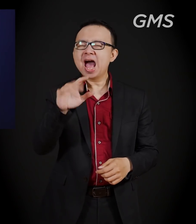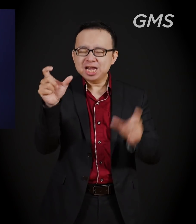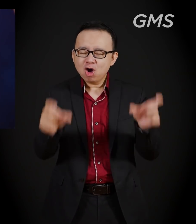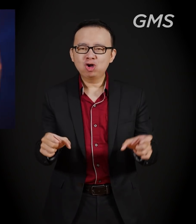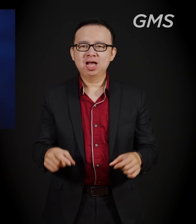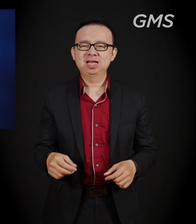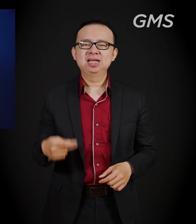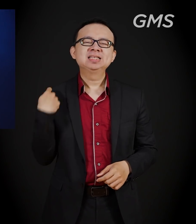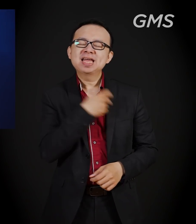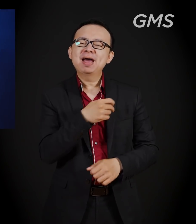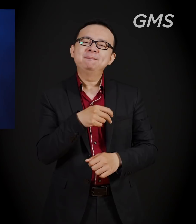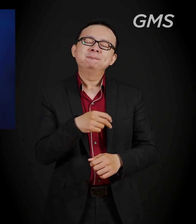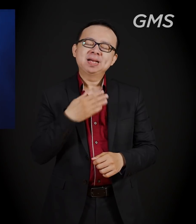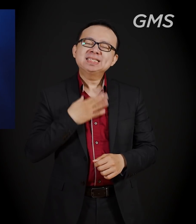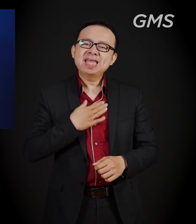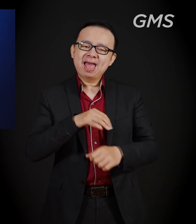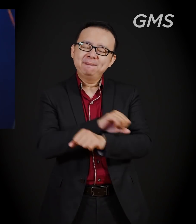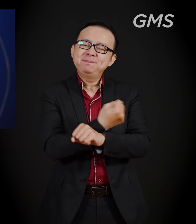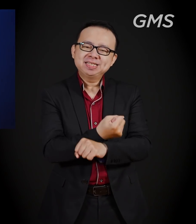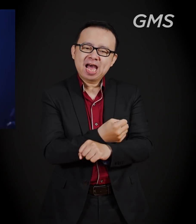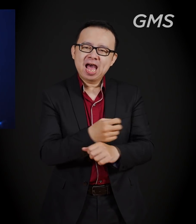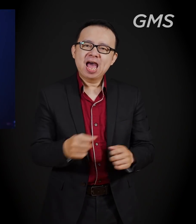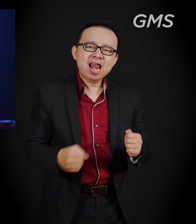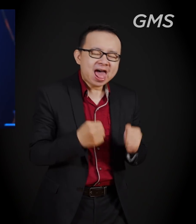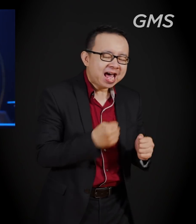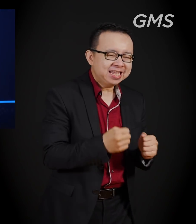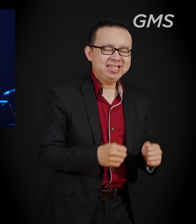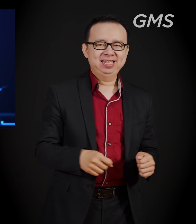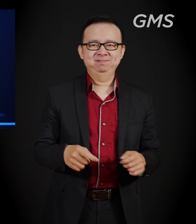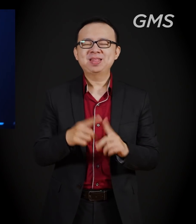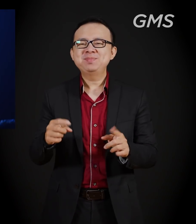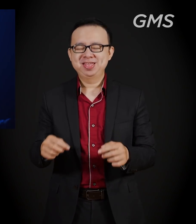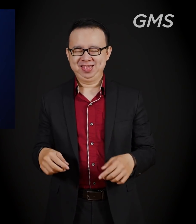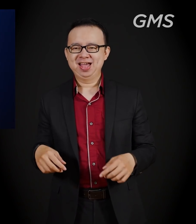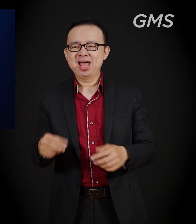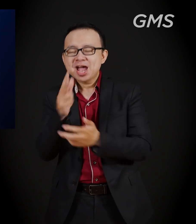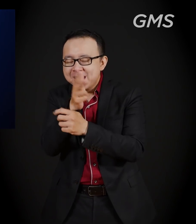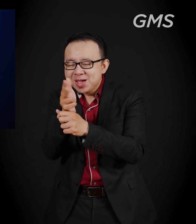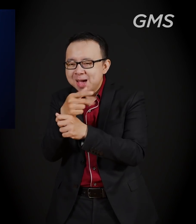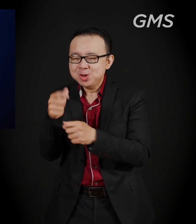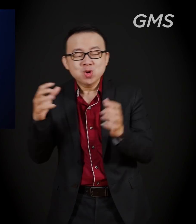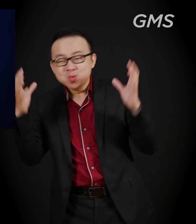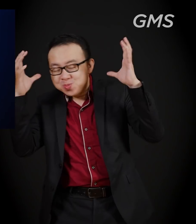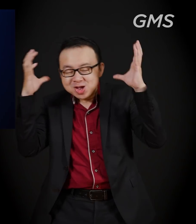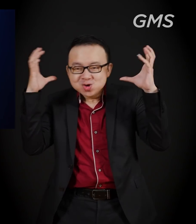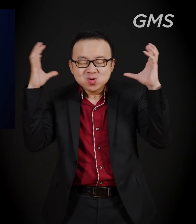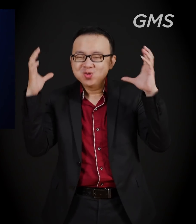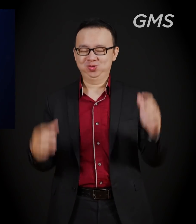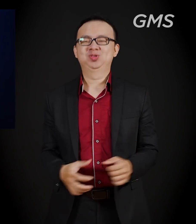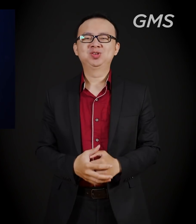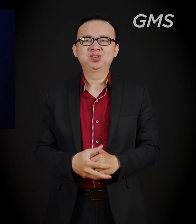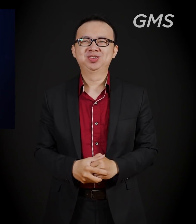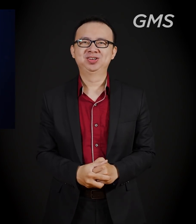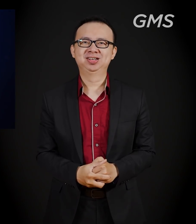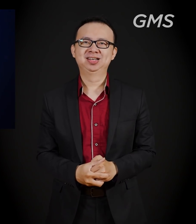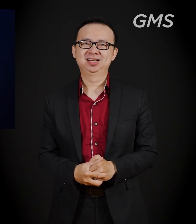saya mau lari-lari kayak apa. Tinggal kameramen kota yang bingung, ya kan? Kameramen biasanya, aduh pendetanya biasanya gak ada yang gila kayak begini,